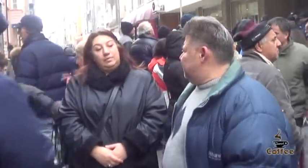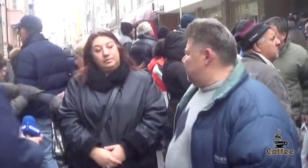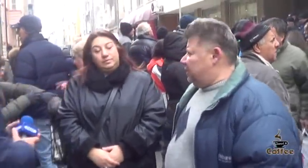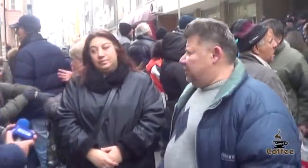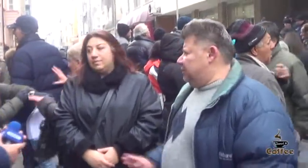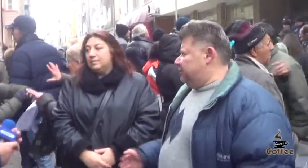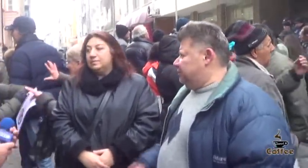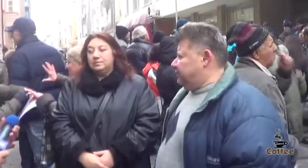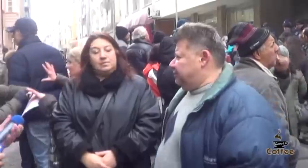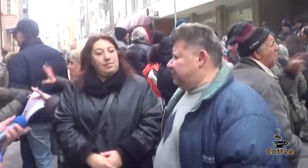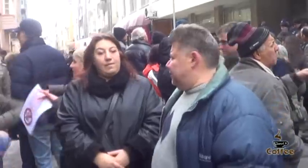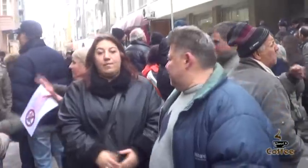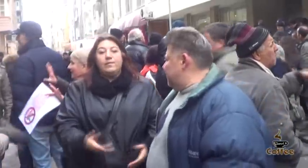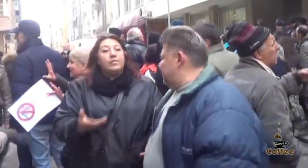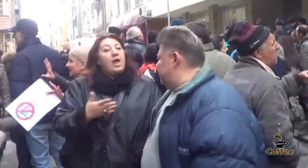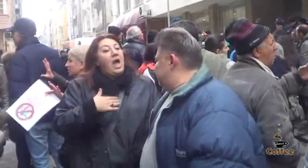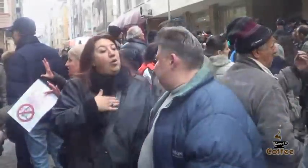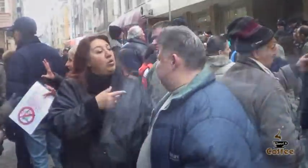корупция. Добре, още някой, ако след вас не мал.